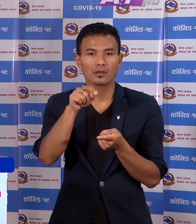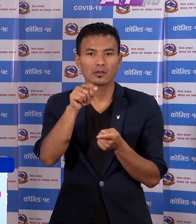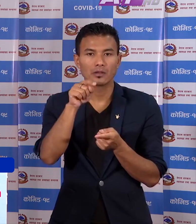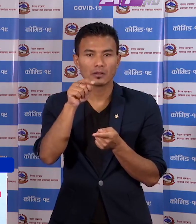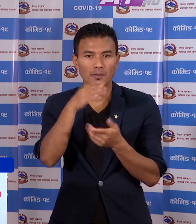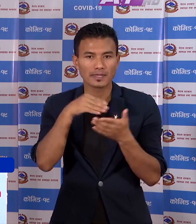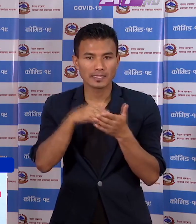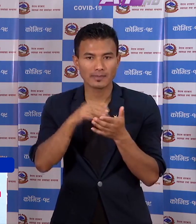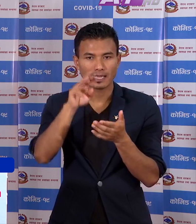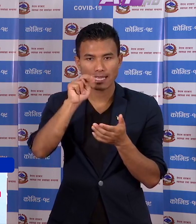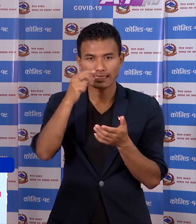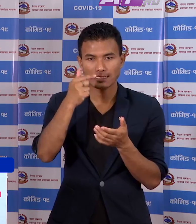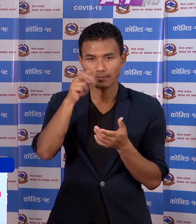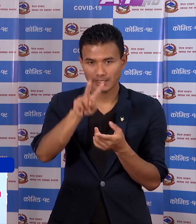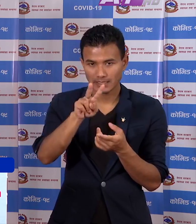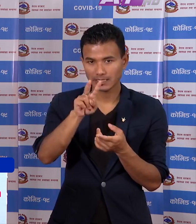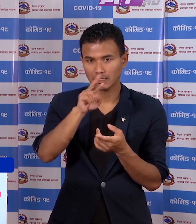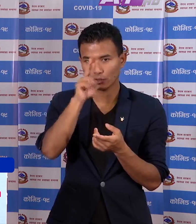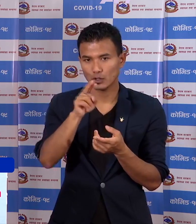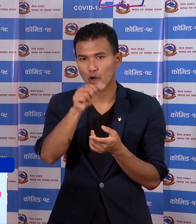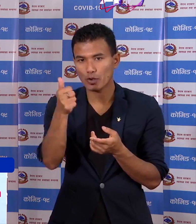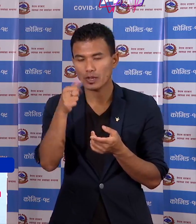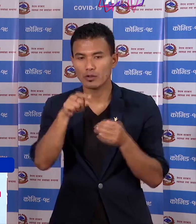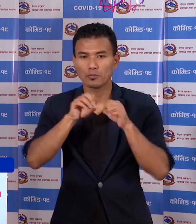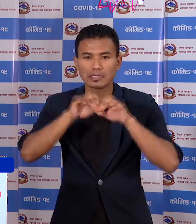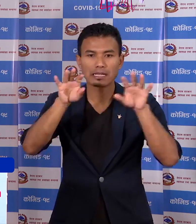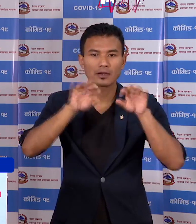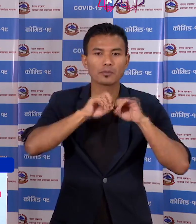बीच मां एन्टीबी र अन्ने जर्स